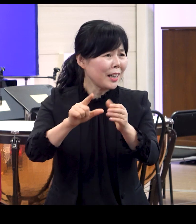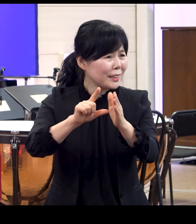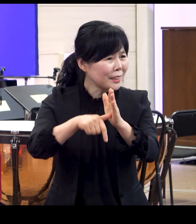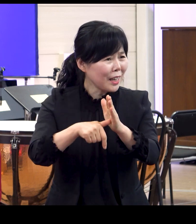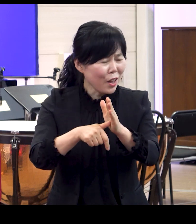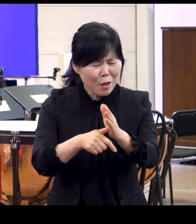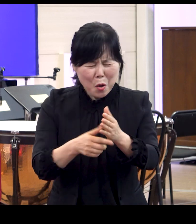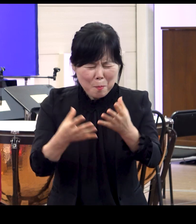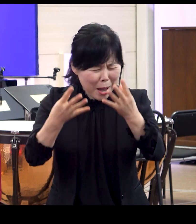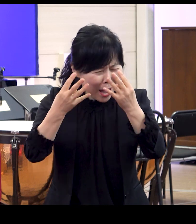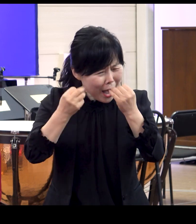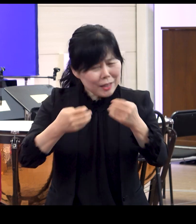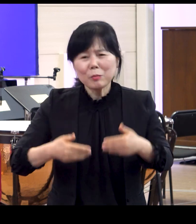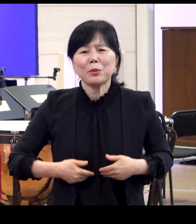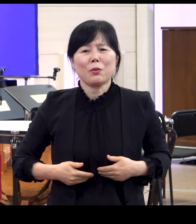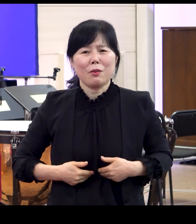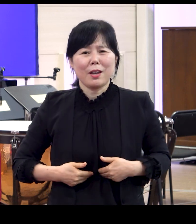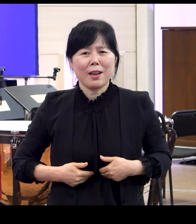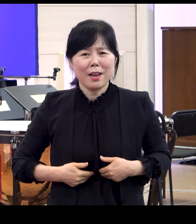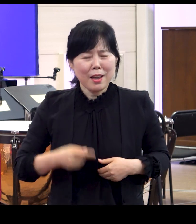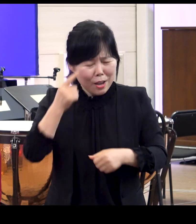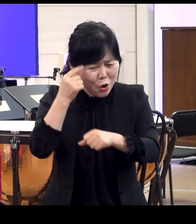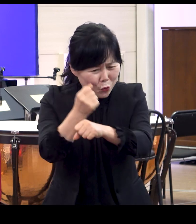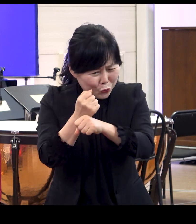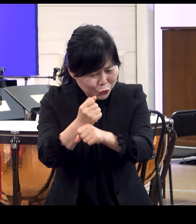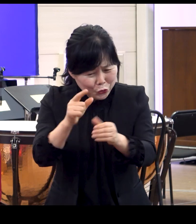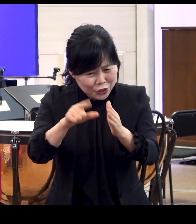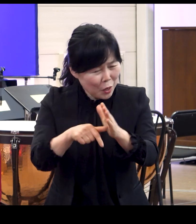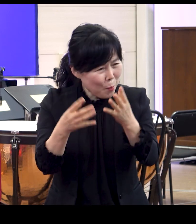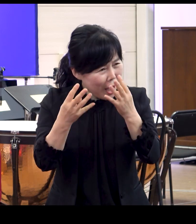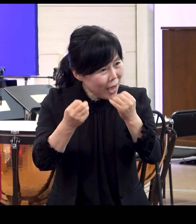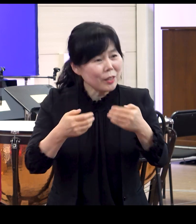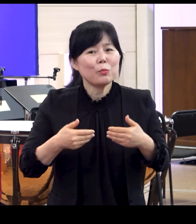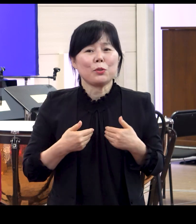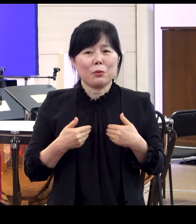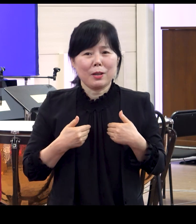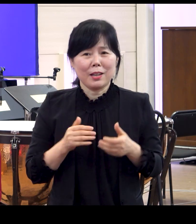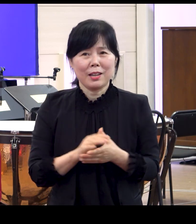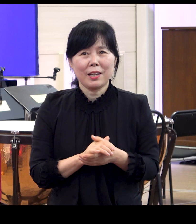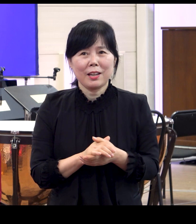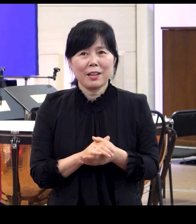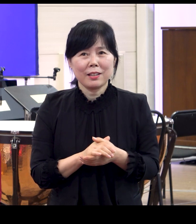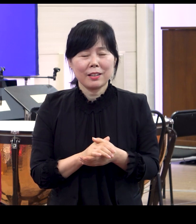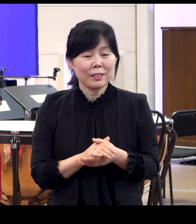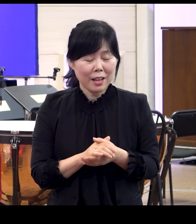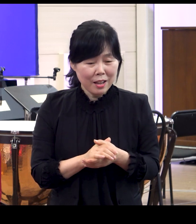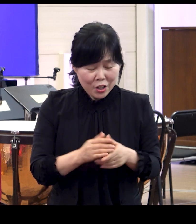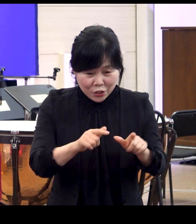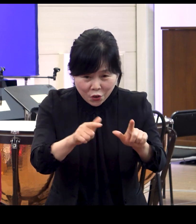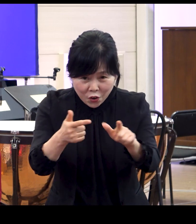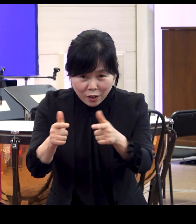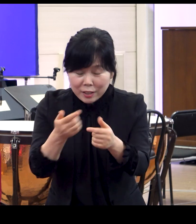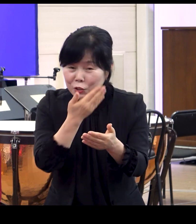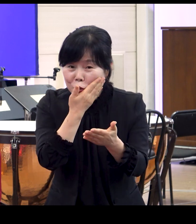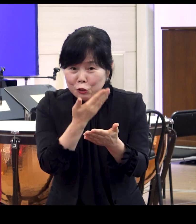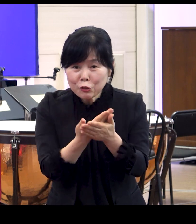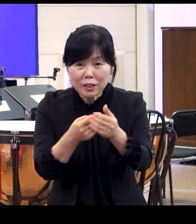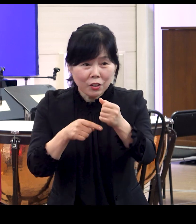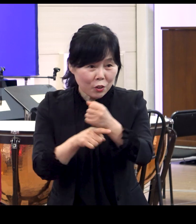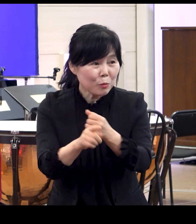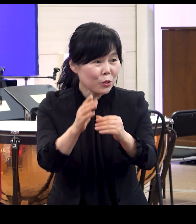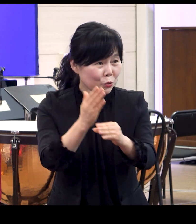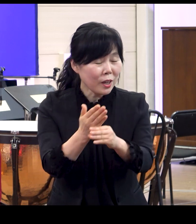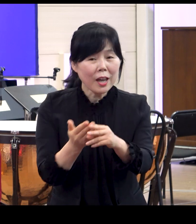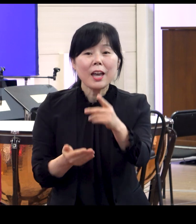수주 동안 설교도 할지 모르겠어요. 굉장히 많습니다. 그런데 우리는 그 중에서 중요한 것만 오늘